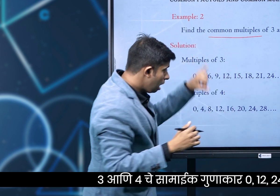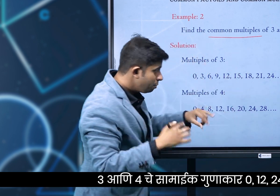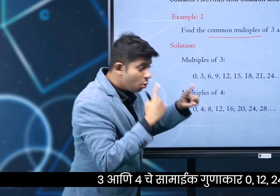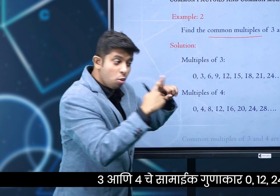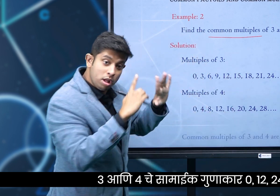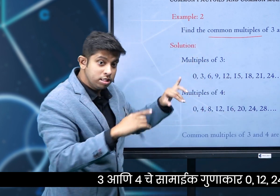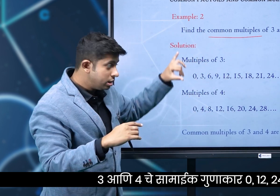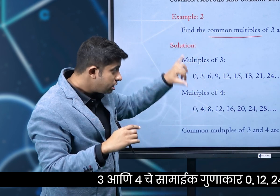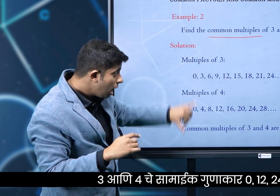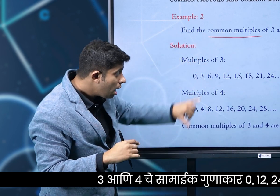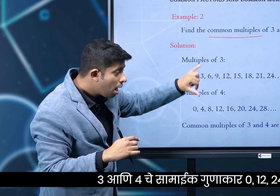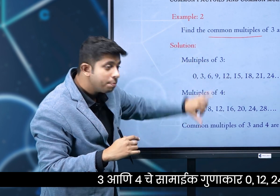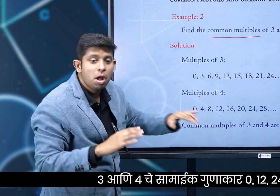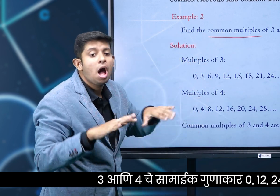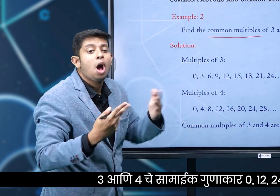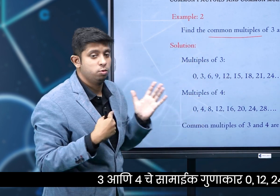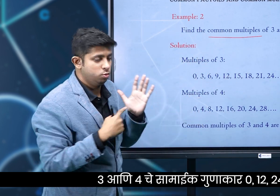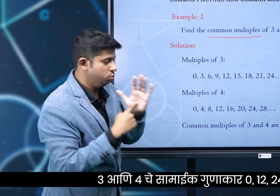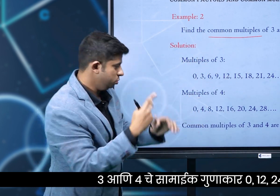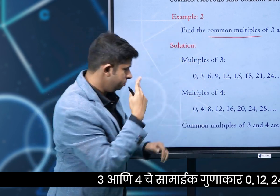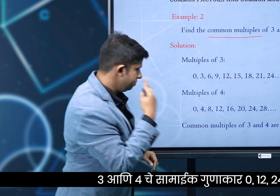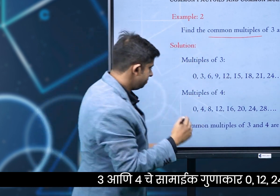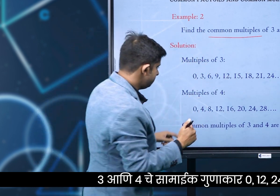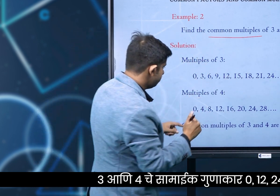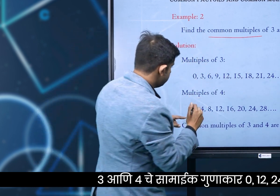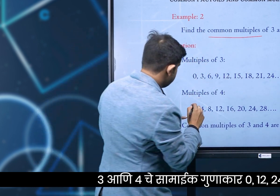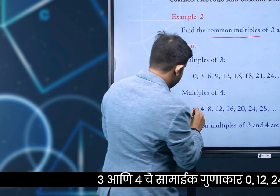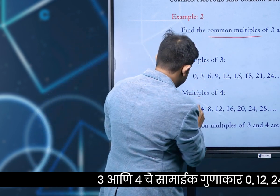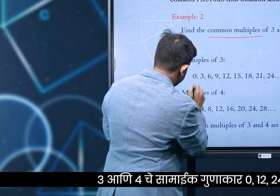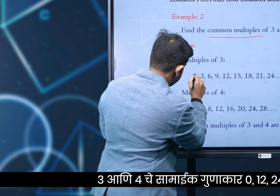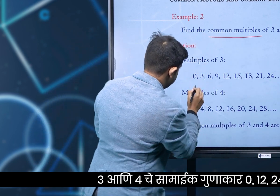3 आणि 4 ते सामायिक गुणाकार 0, 12, 24 इत्यादी आहेत.